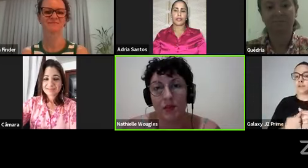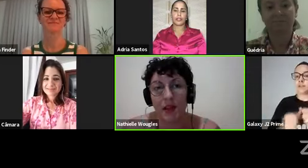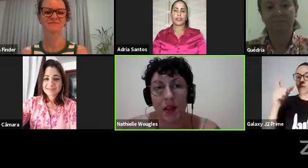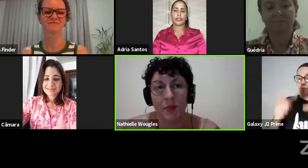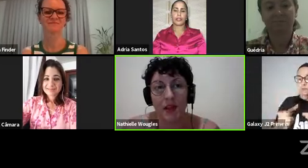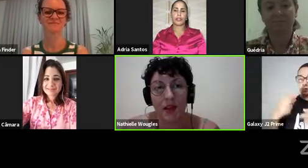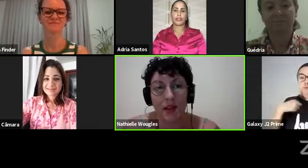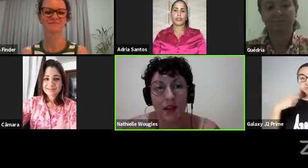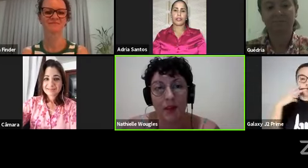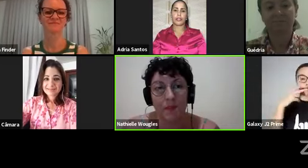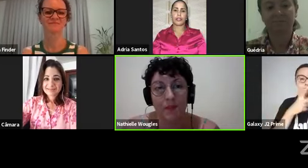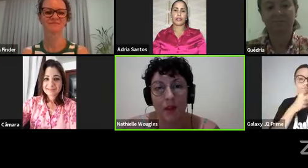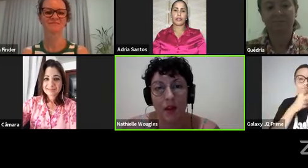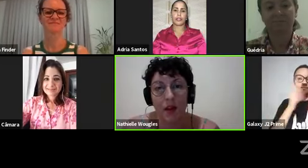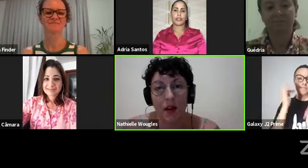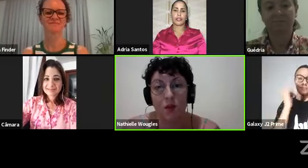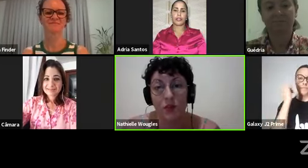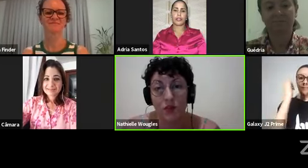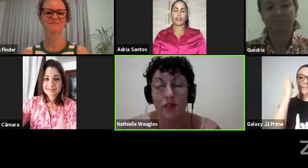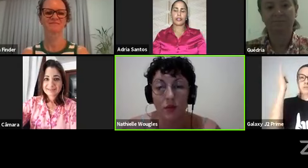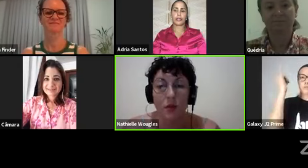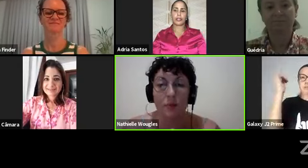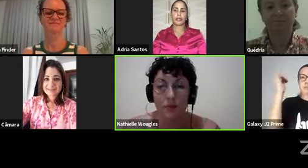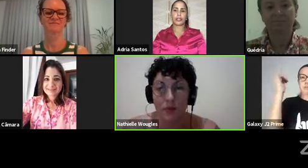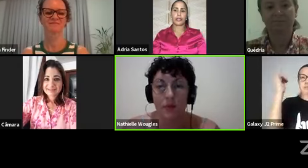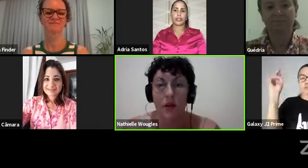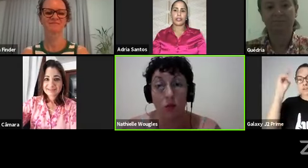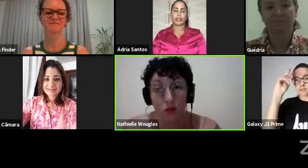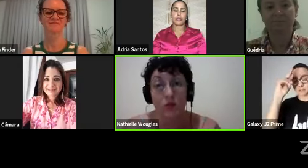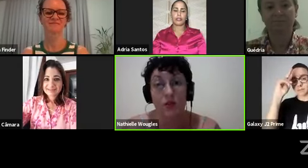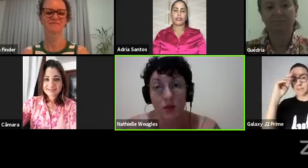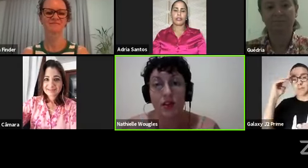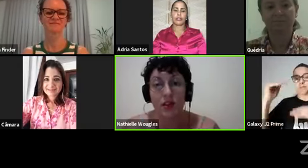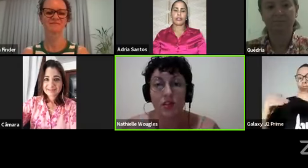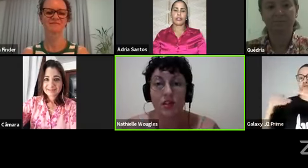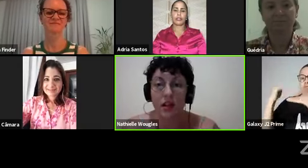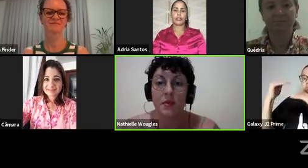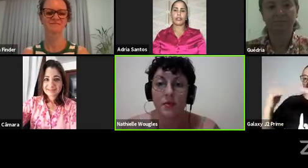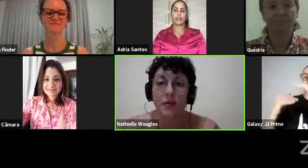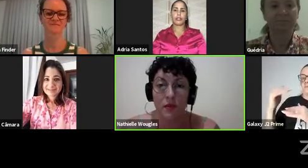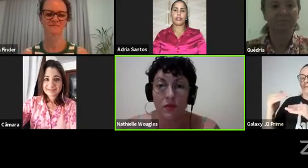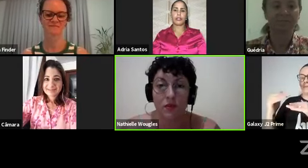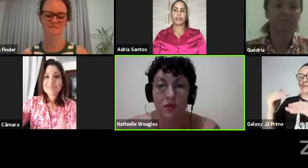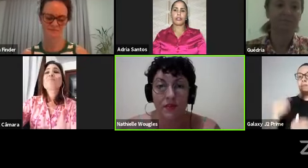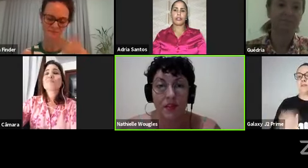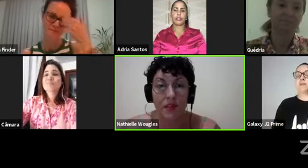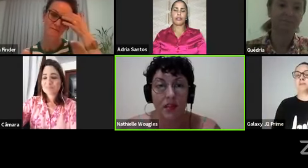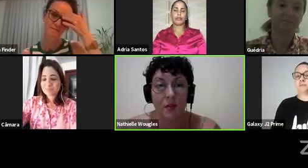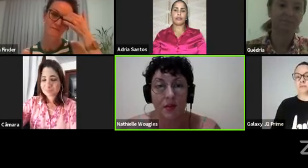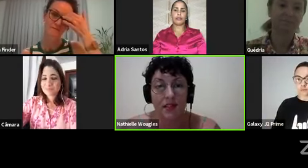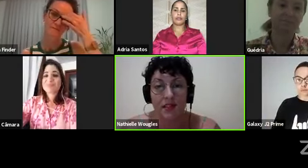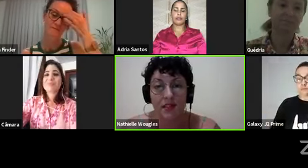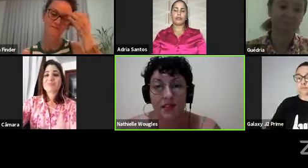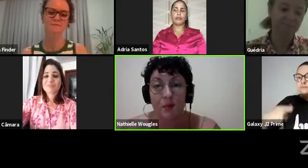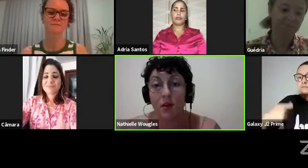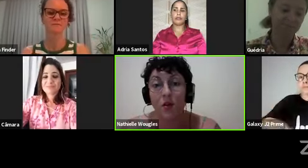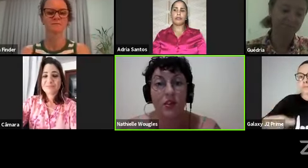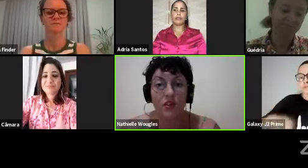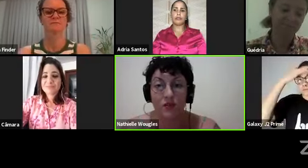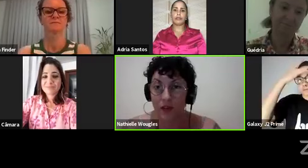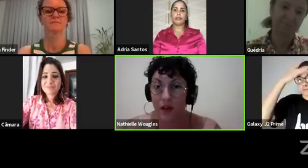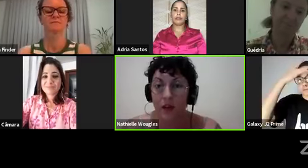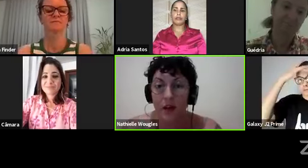sempre lembre que a construção da construção identitária mesmo da pessoa com deficiência, ela precisa ser